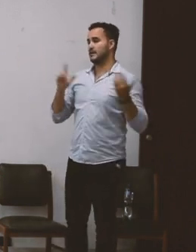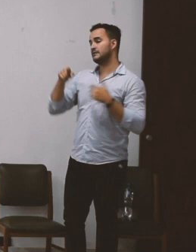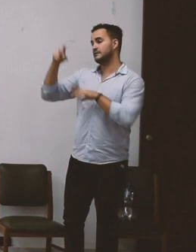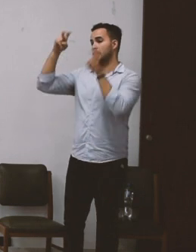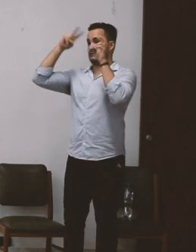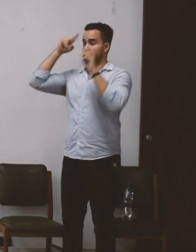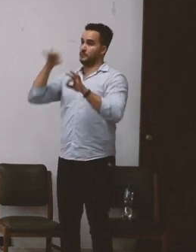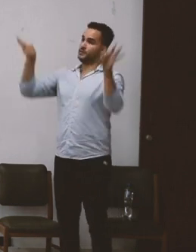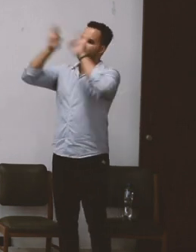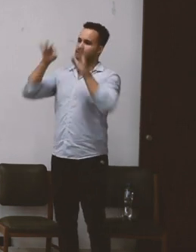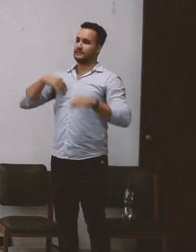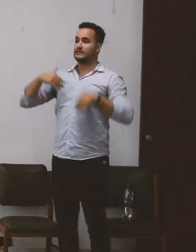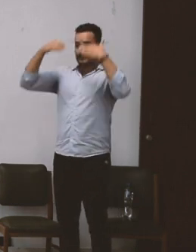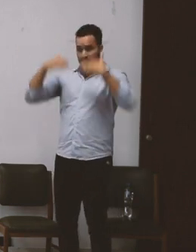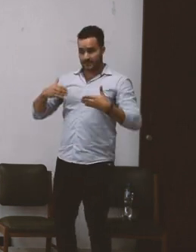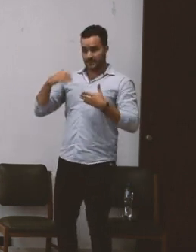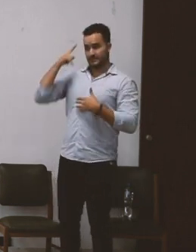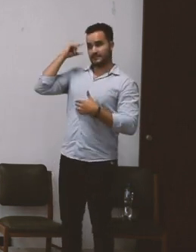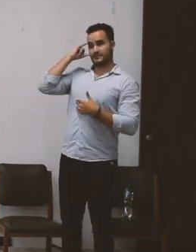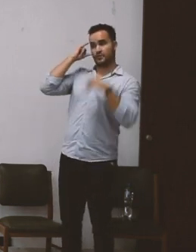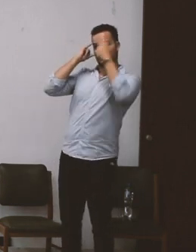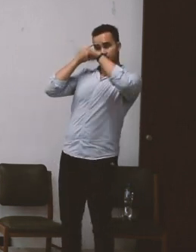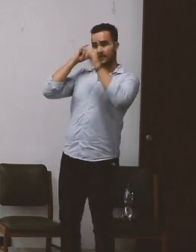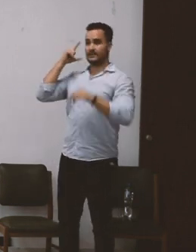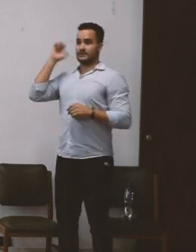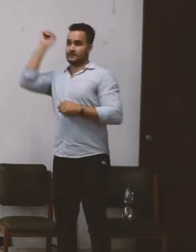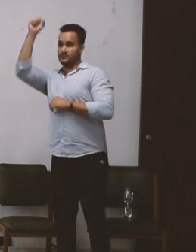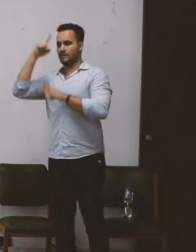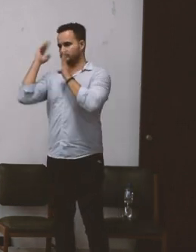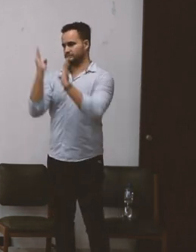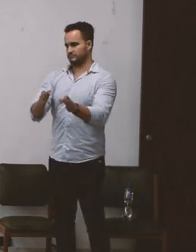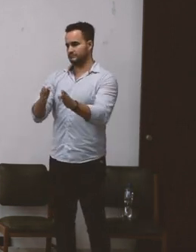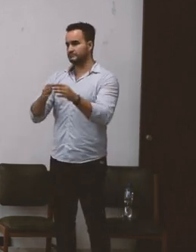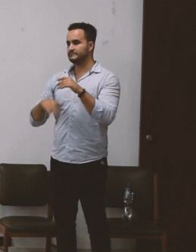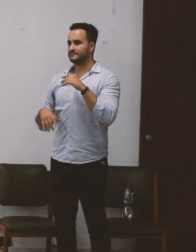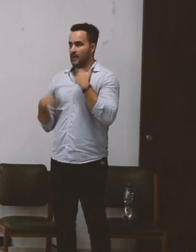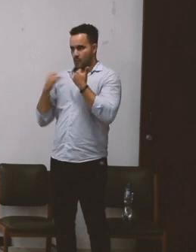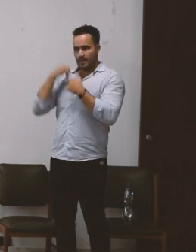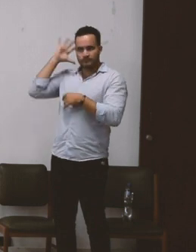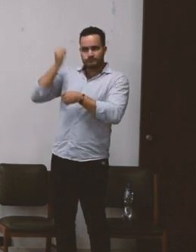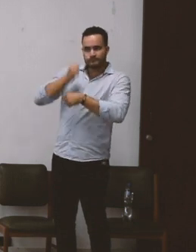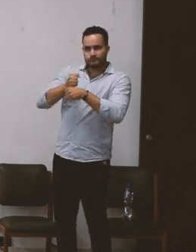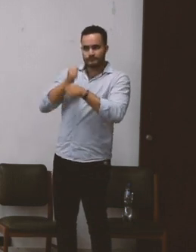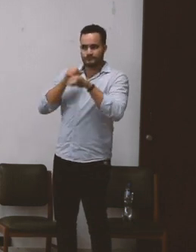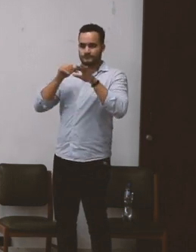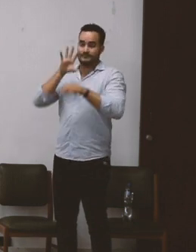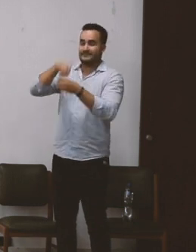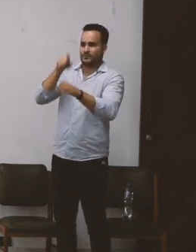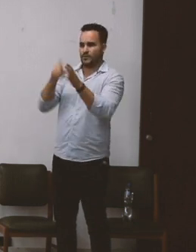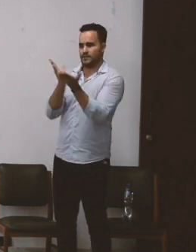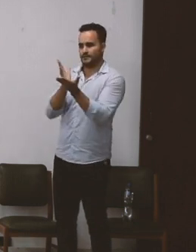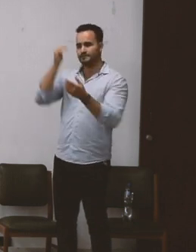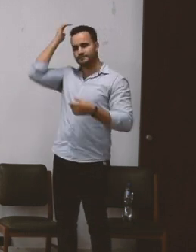discapacidades intelectuales y psicosociales. Es la primera vez en mucho tiempo que ella se